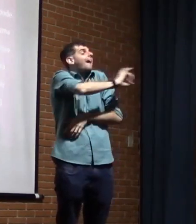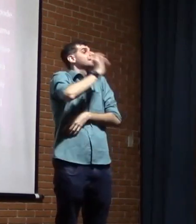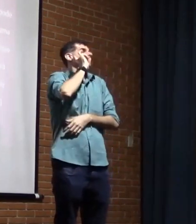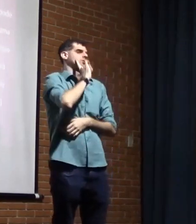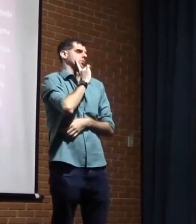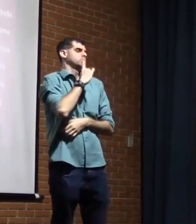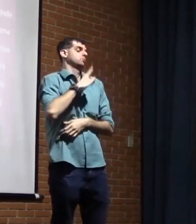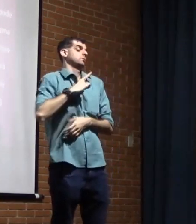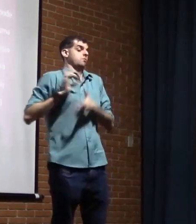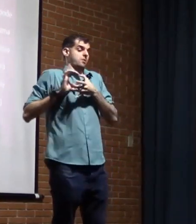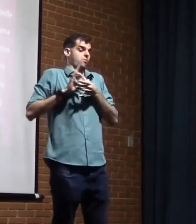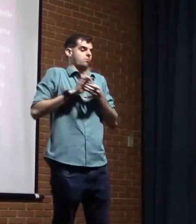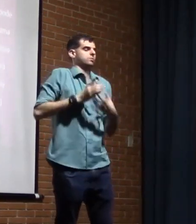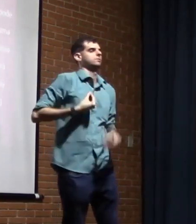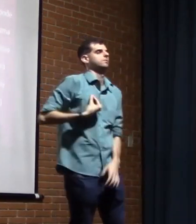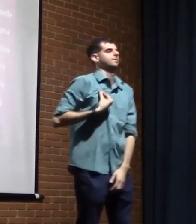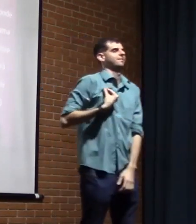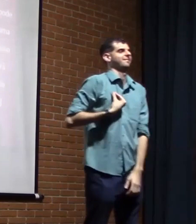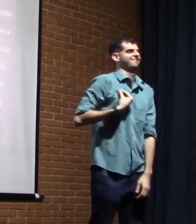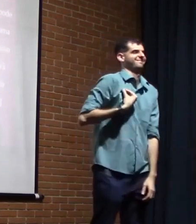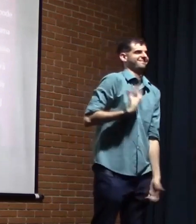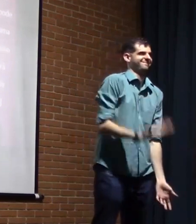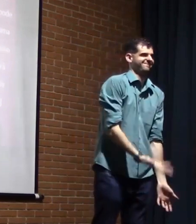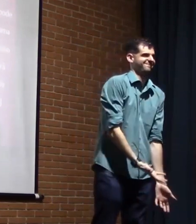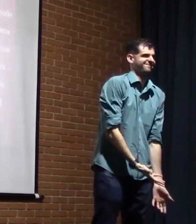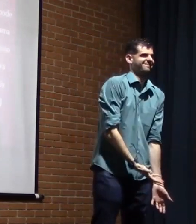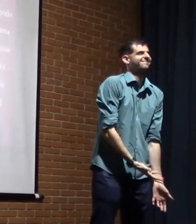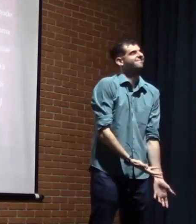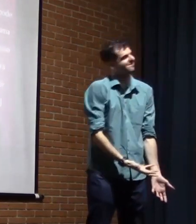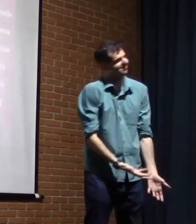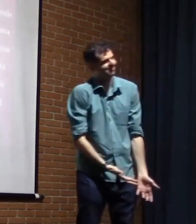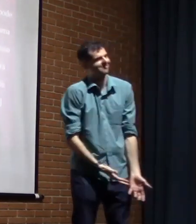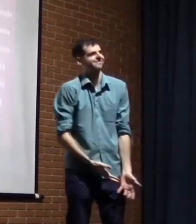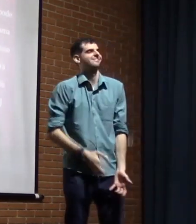esse tipo de crença, né? Mas não é bem assim. O surdo, ele tem um histórico,